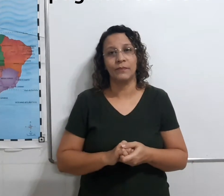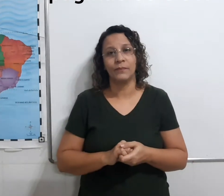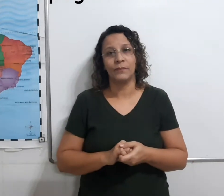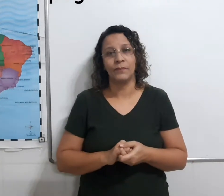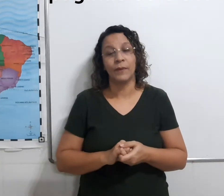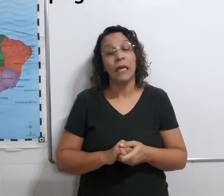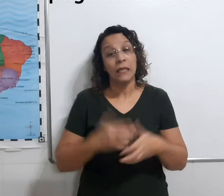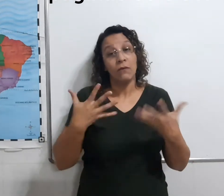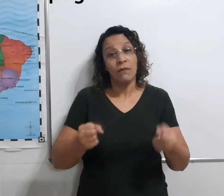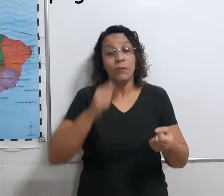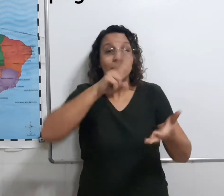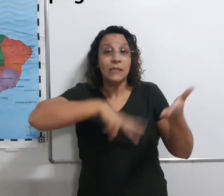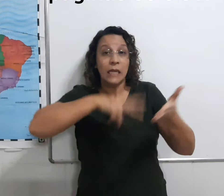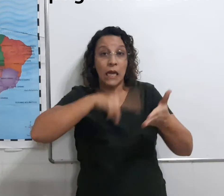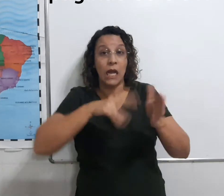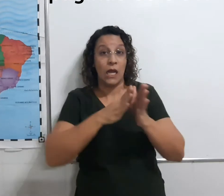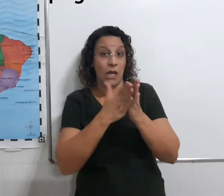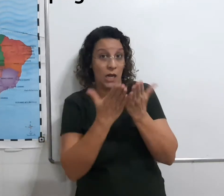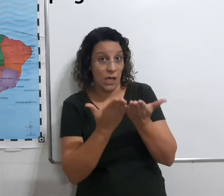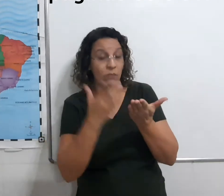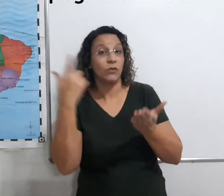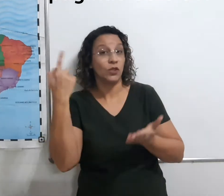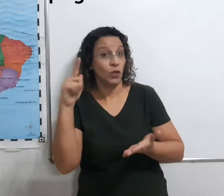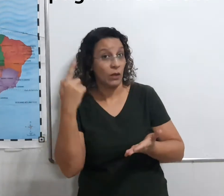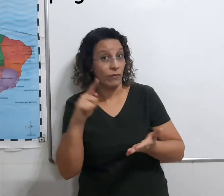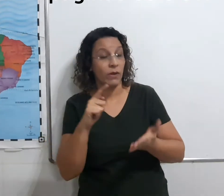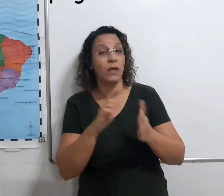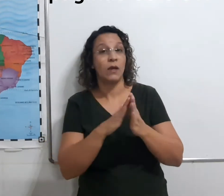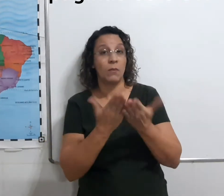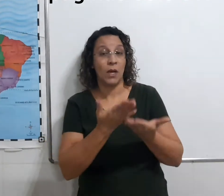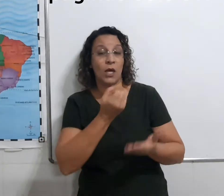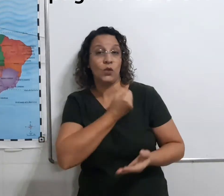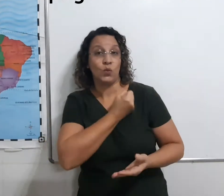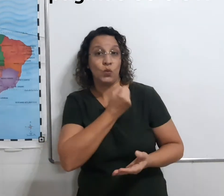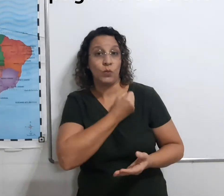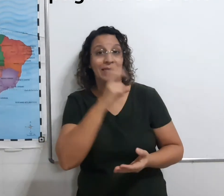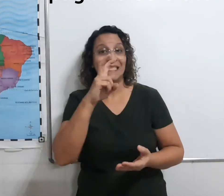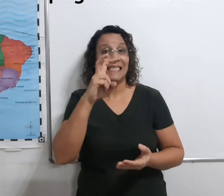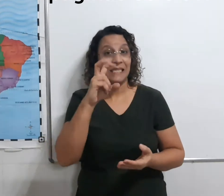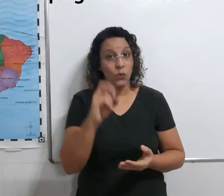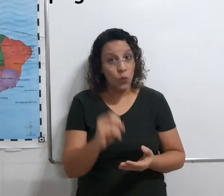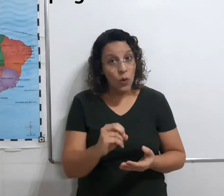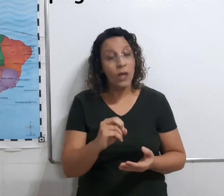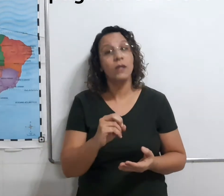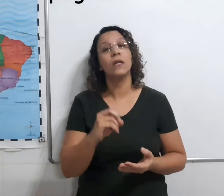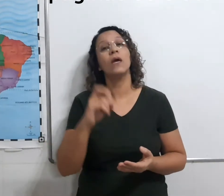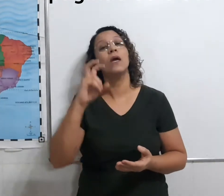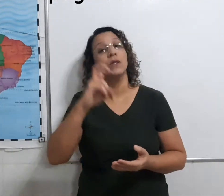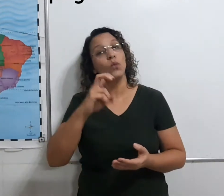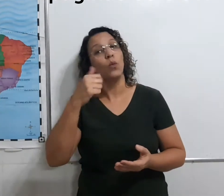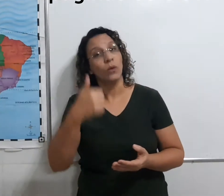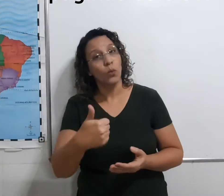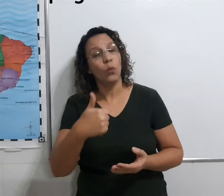Vamos ler o livro de Geografia nas páginas 50 e 51.